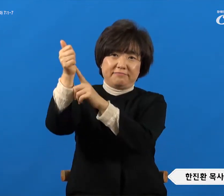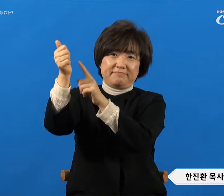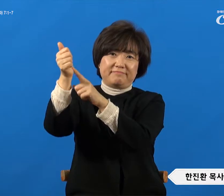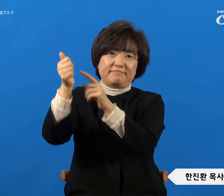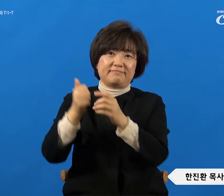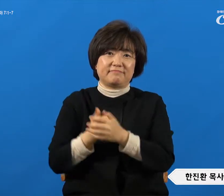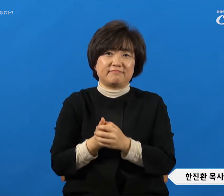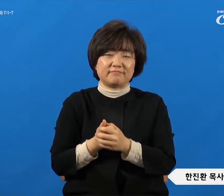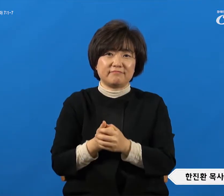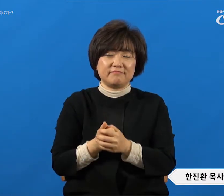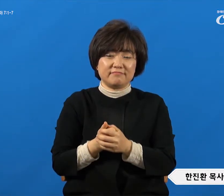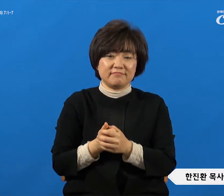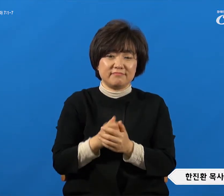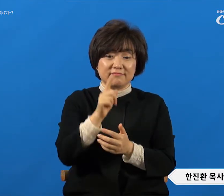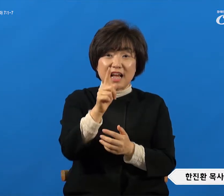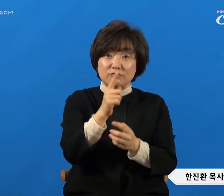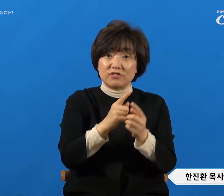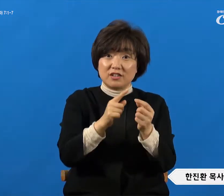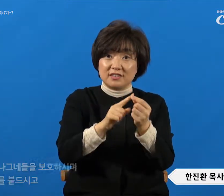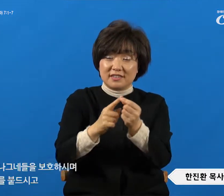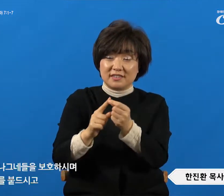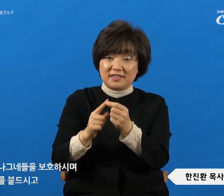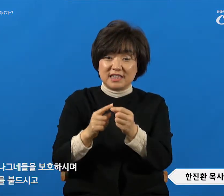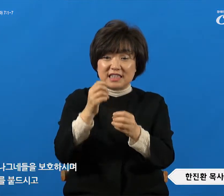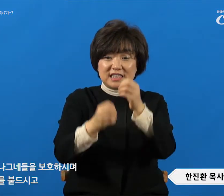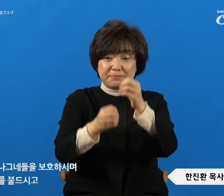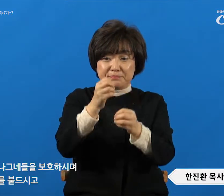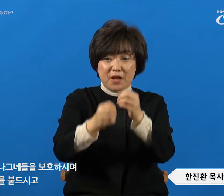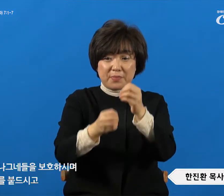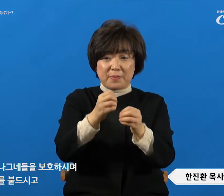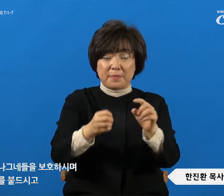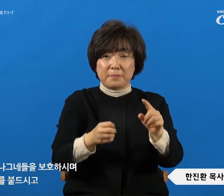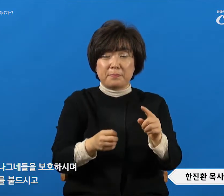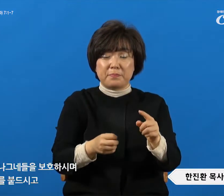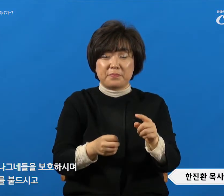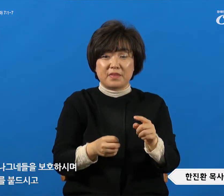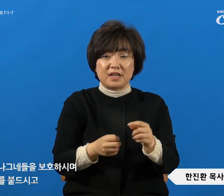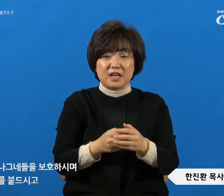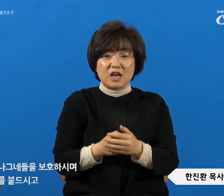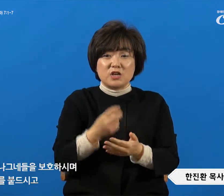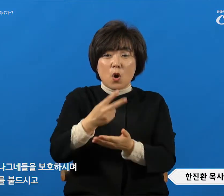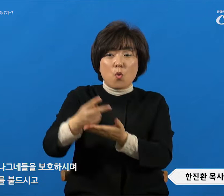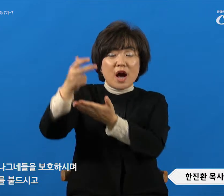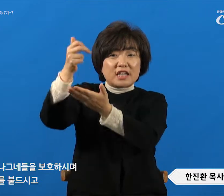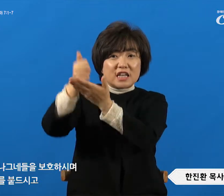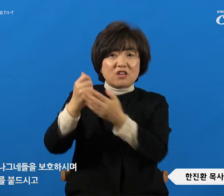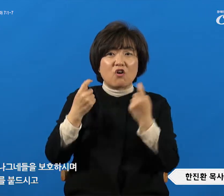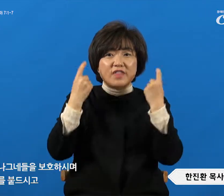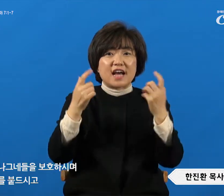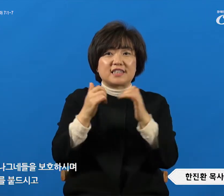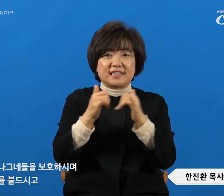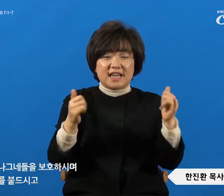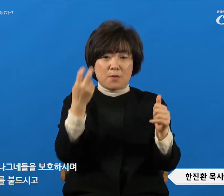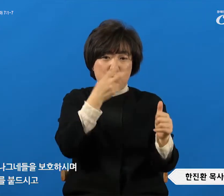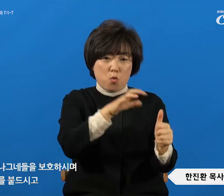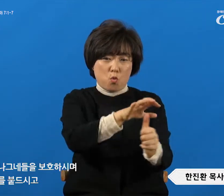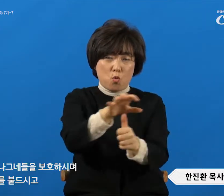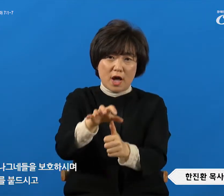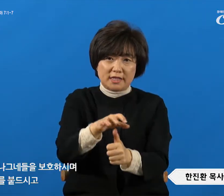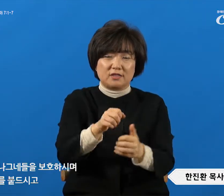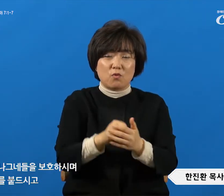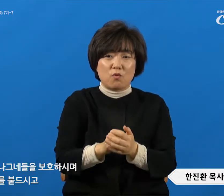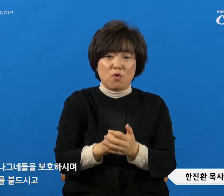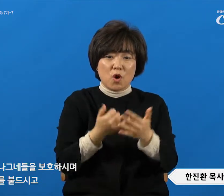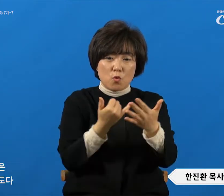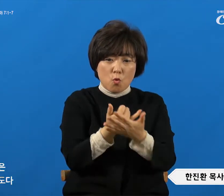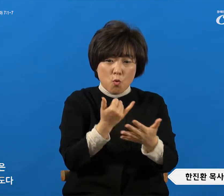강조합니다. 한 구절만 예를 들면 시편 146편 9절에 여호와께서 나그네들을 보호하시며